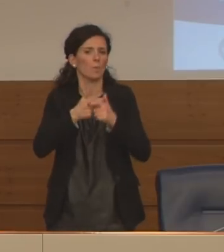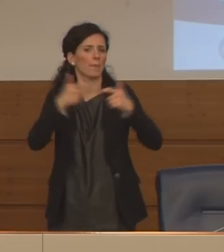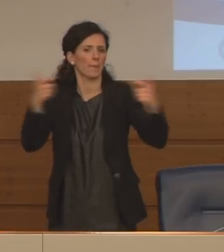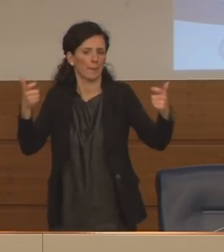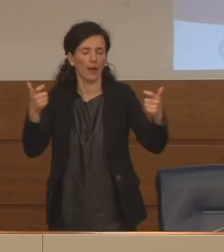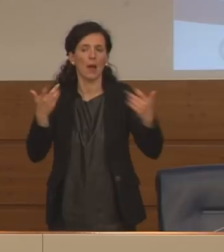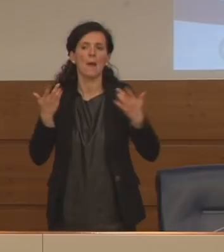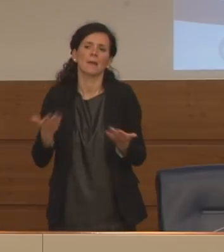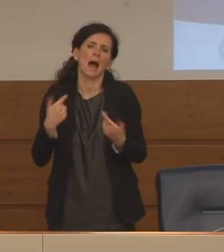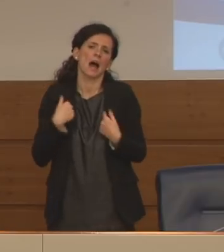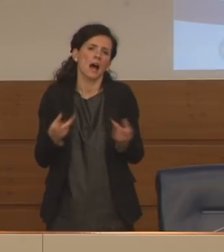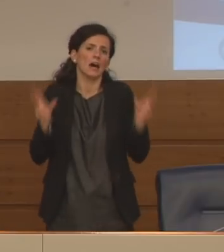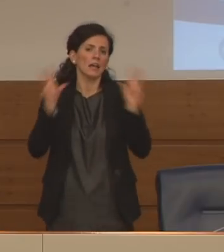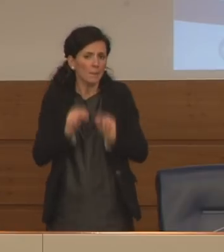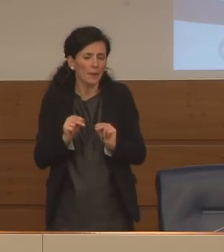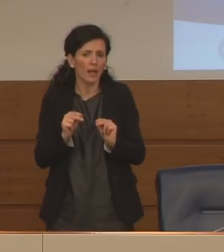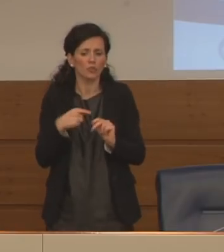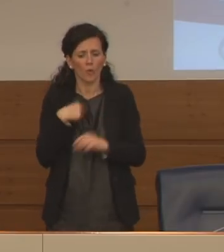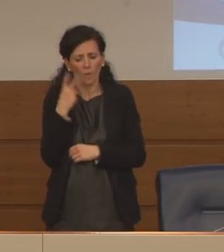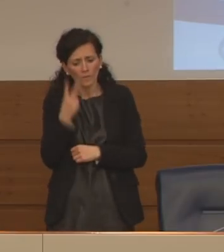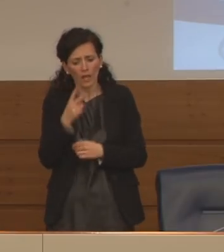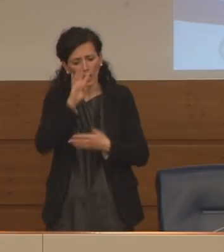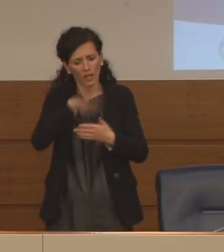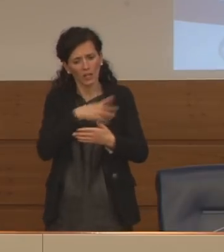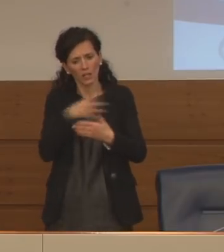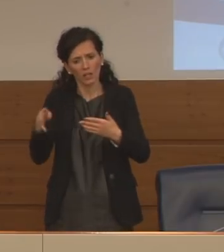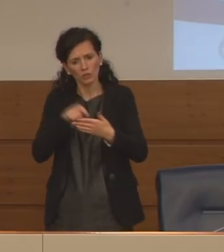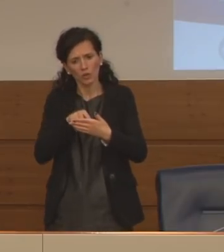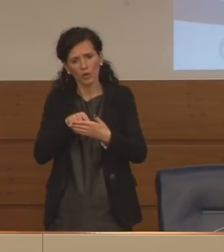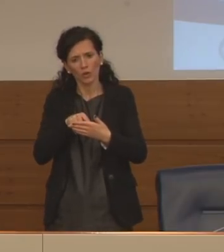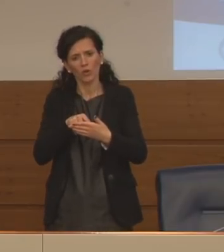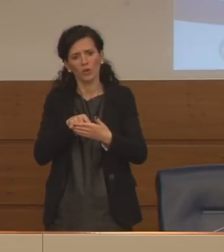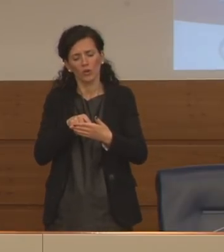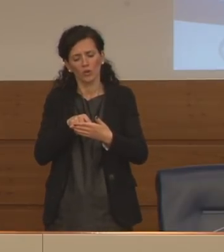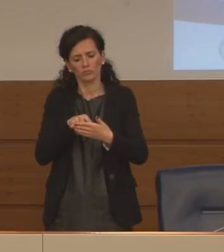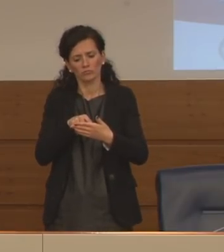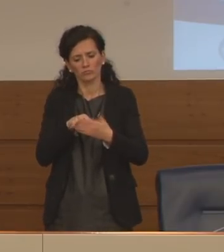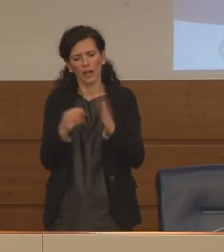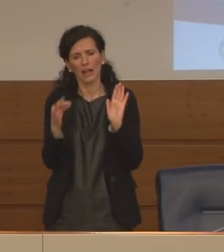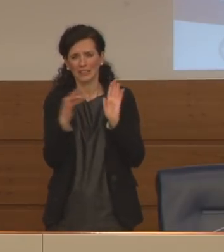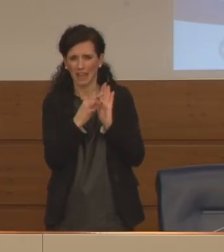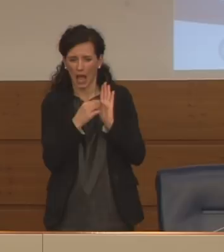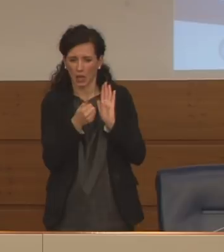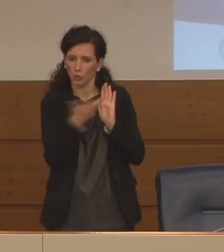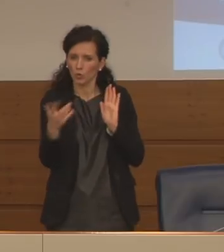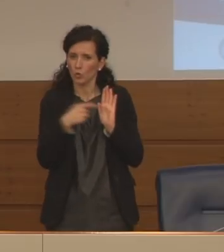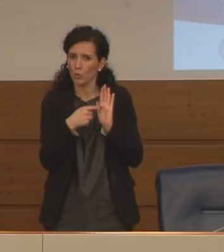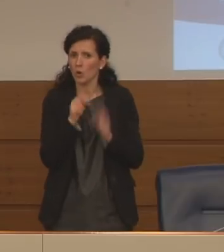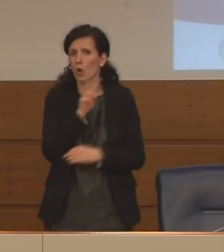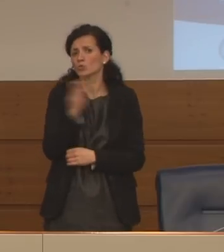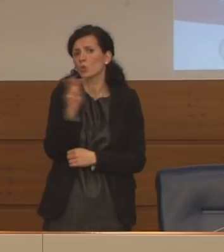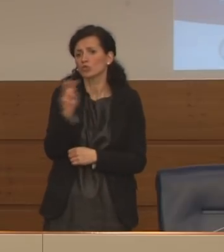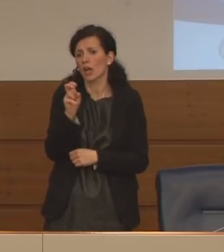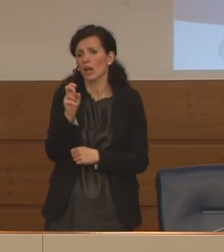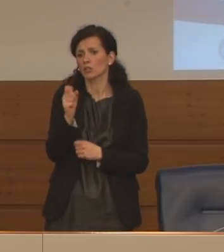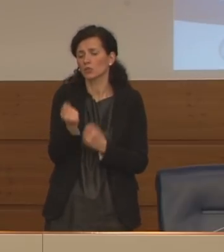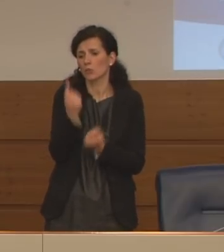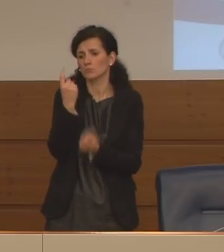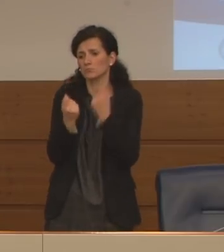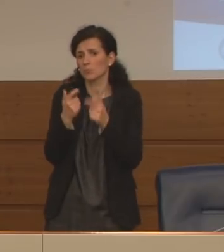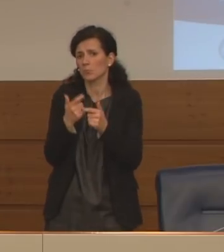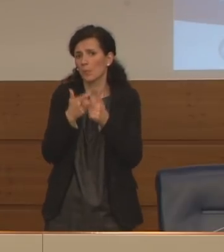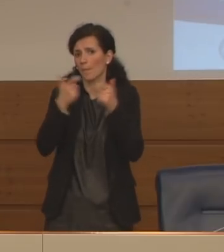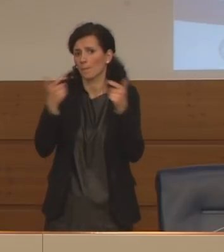ripeto vedo un dato che vi sottopongo di solo 200 casi in più rispetto a